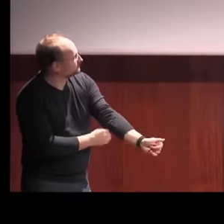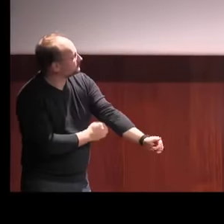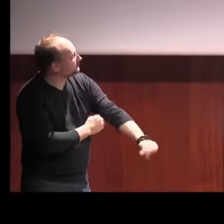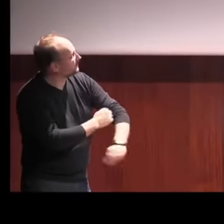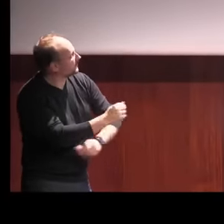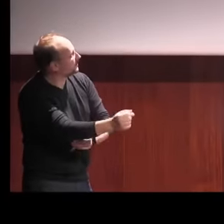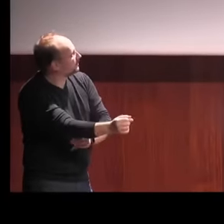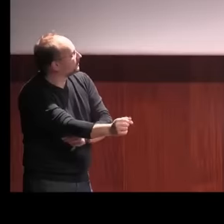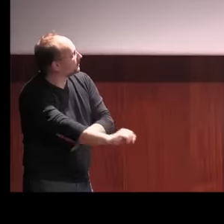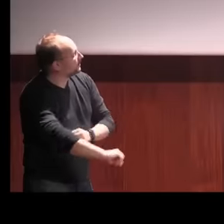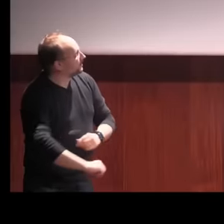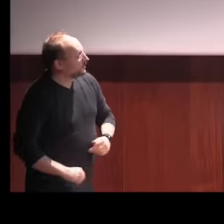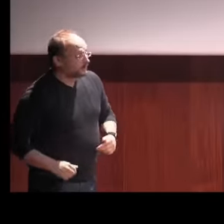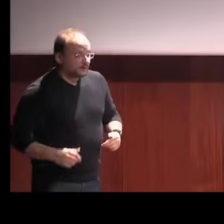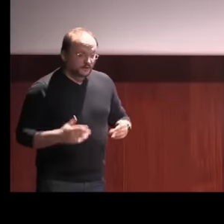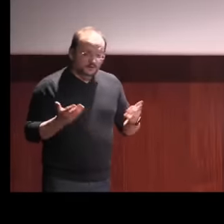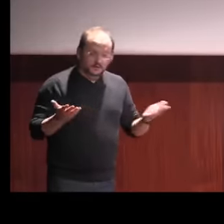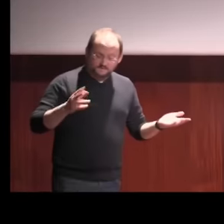devenu.